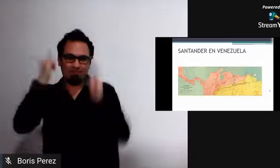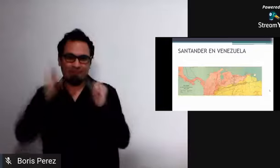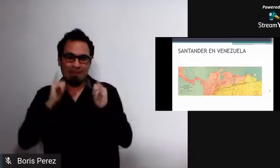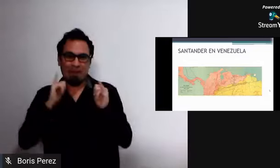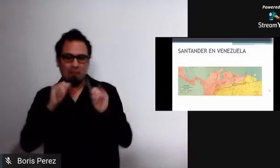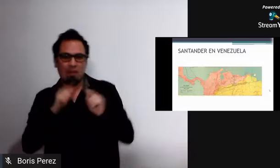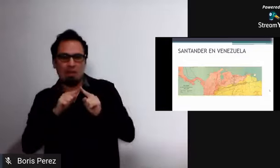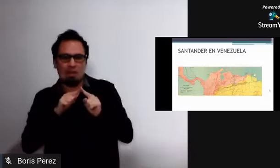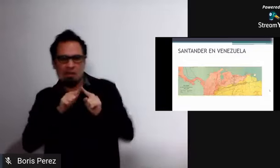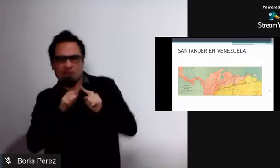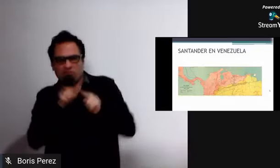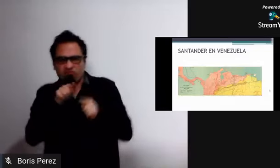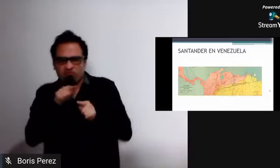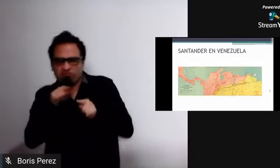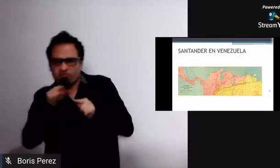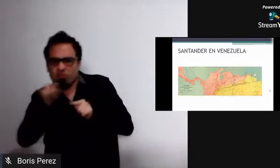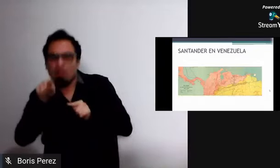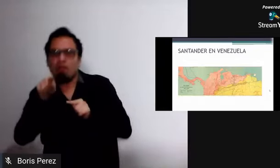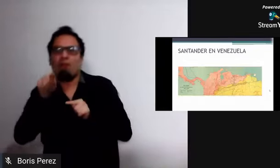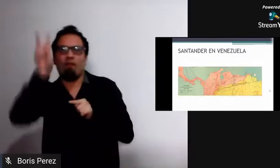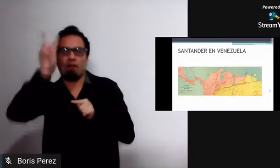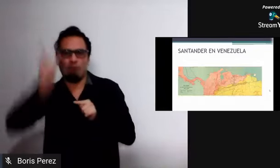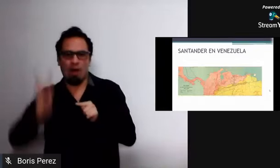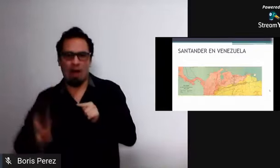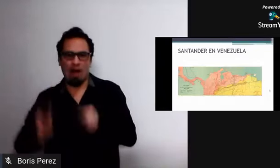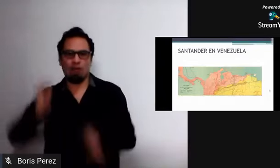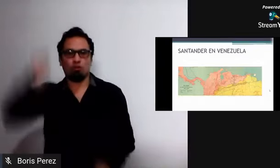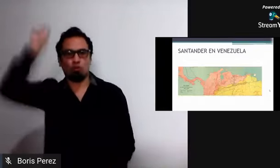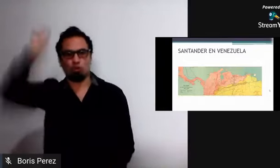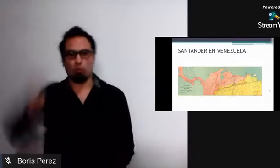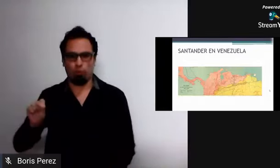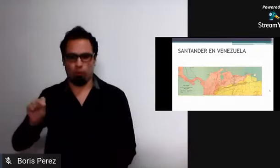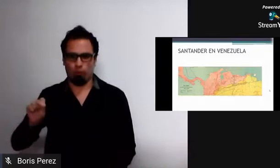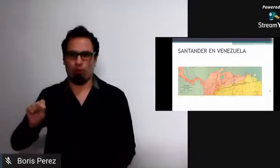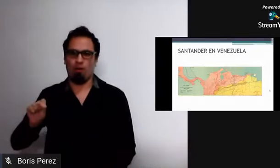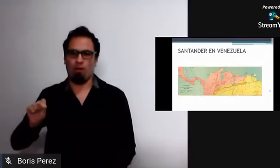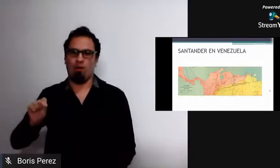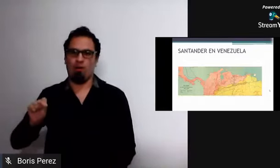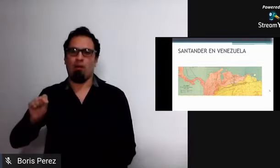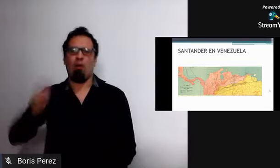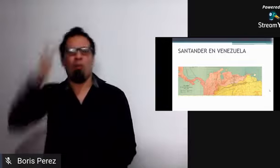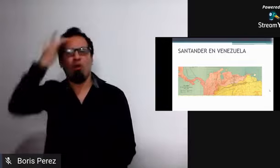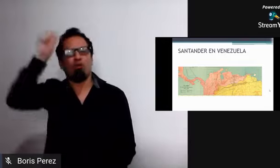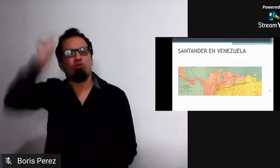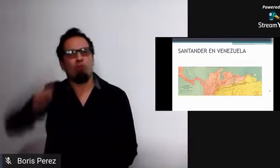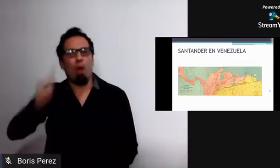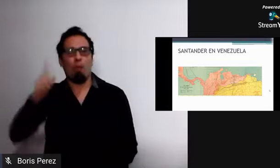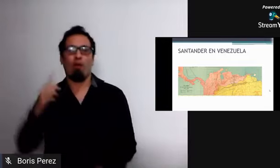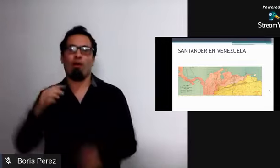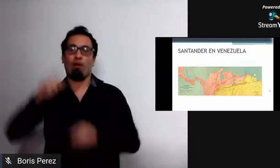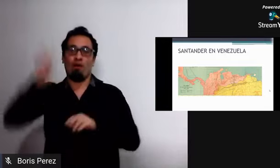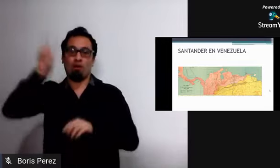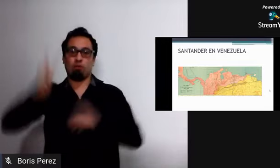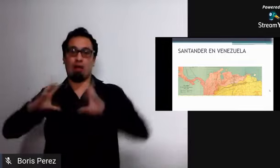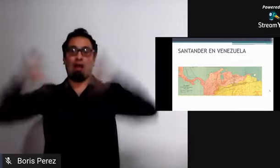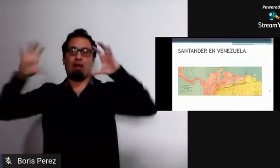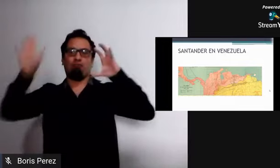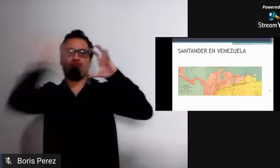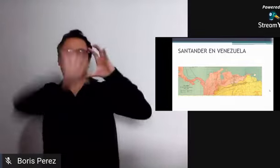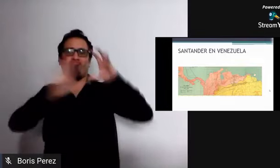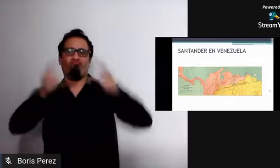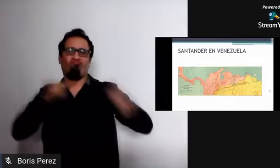Más adelante, entonces, Francisco de Paula Santander, estando en el territorio del Casanare, es decir, hacia el sur